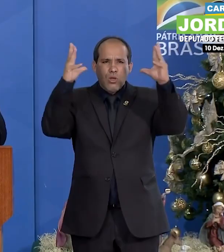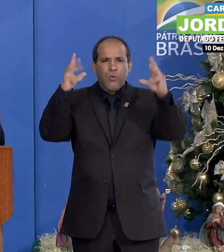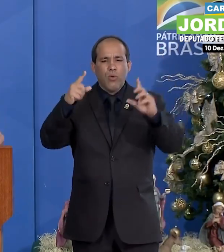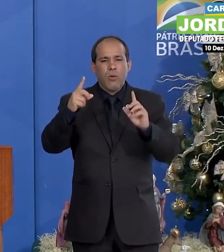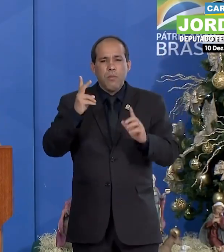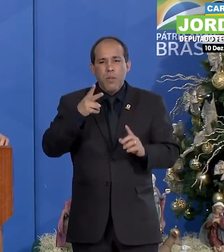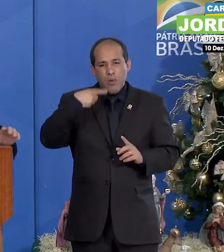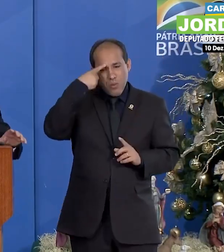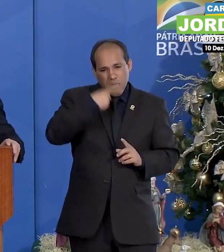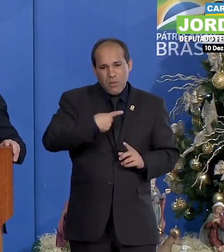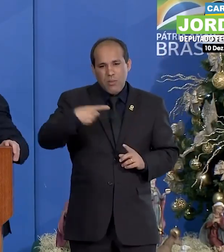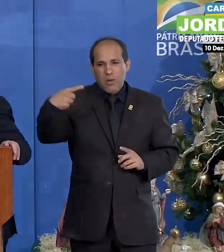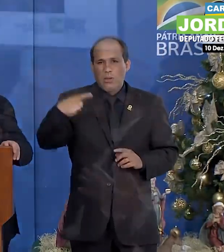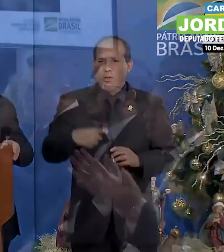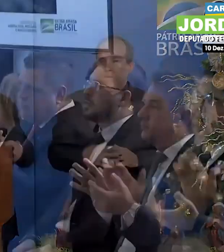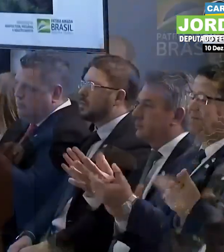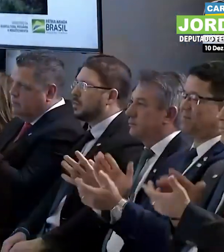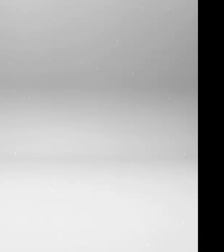semana